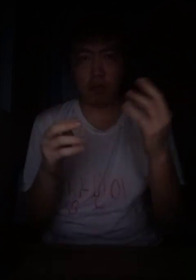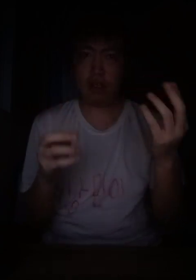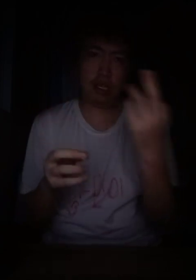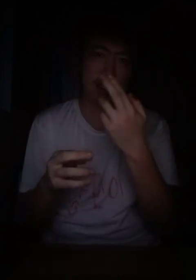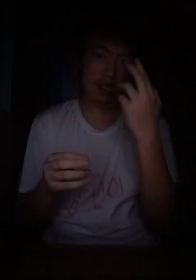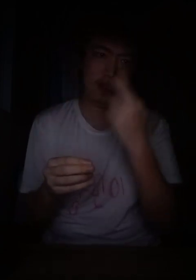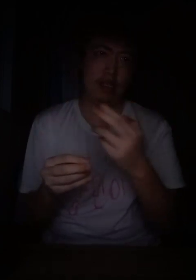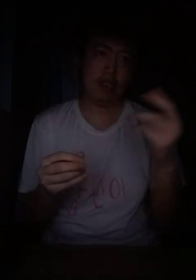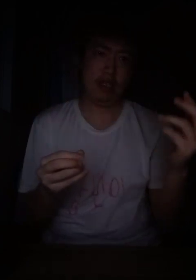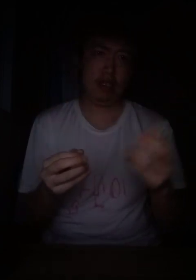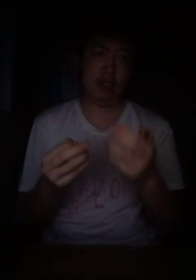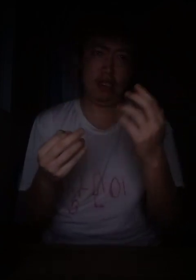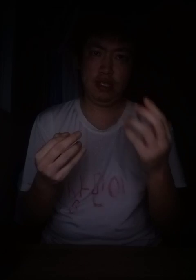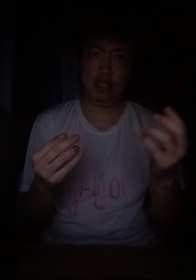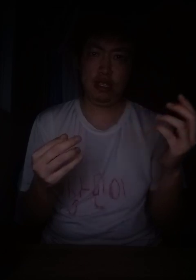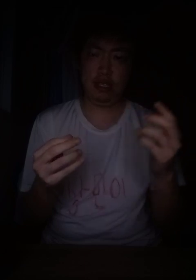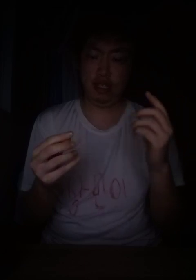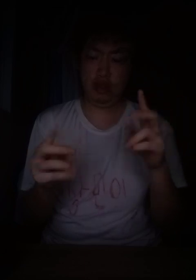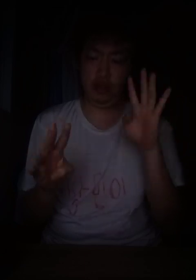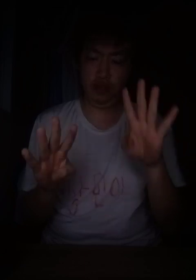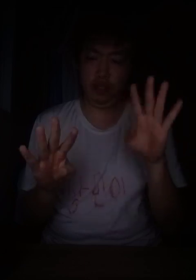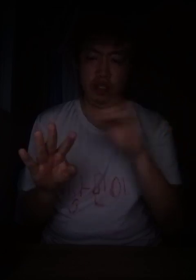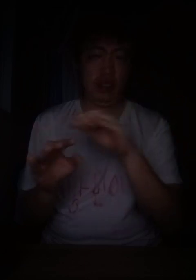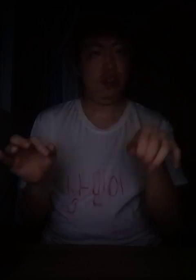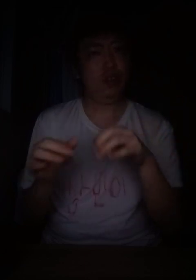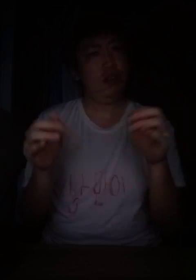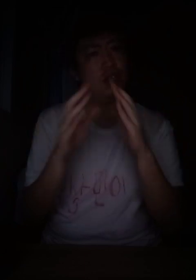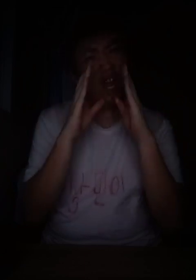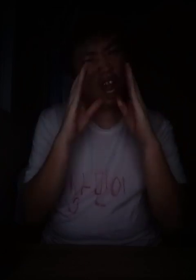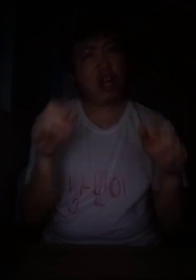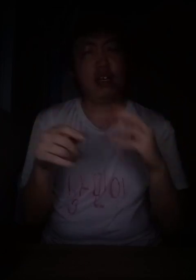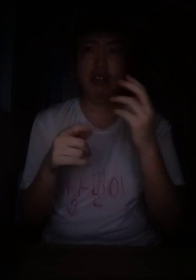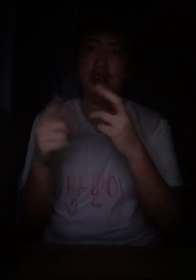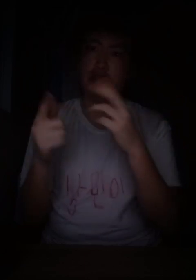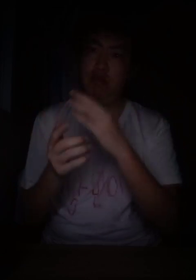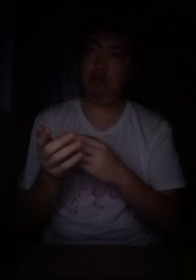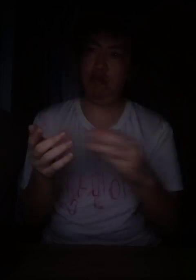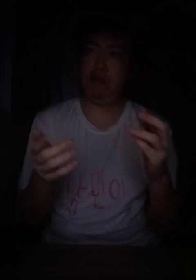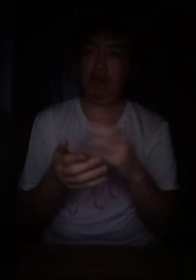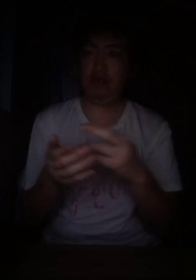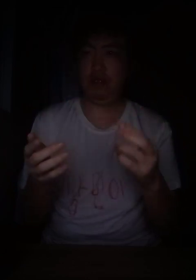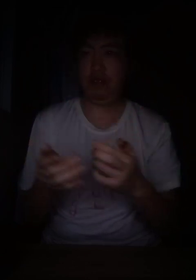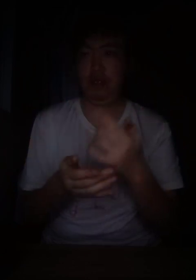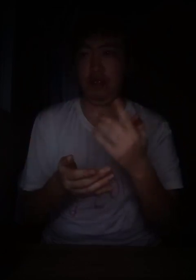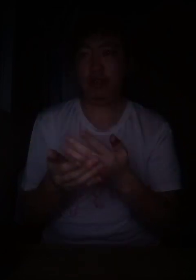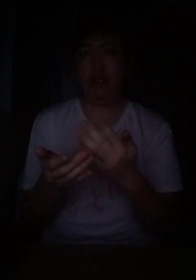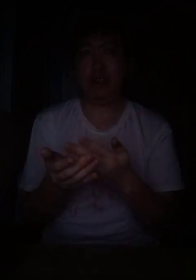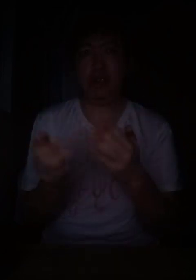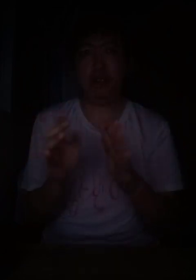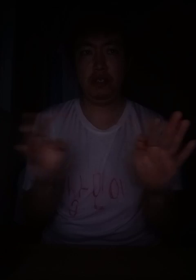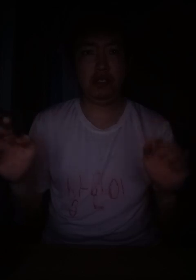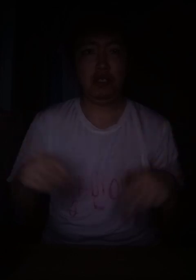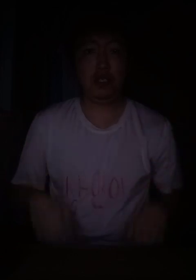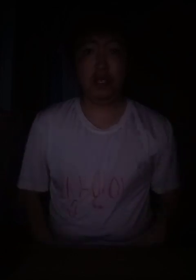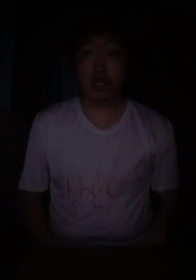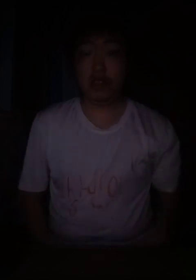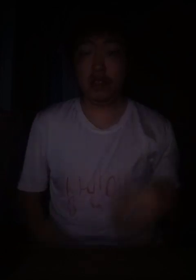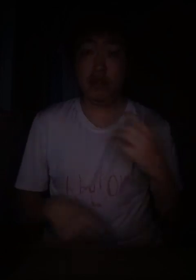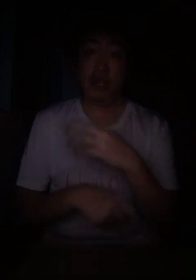후에 90데시벨 이상의 소리만 지르면 충분히 112로 신고가 되는. 음성인식 비상벨은